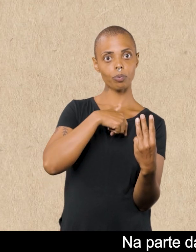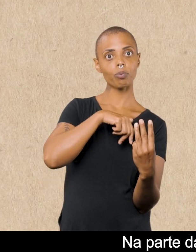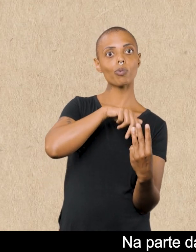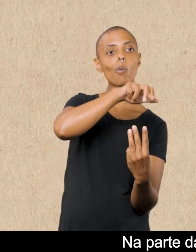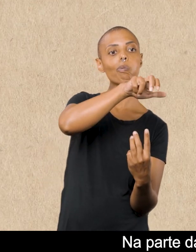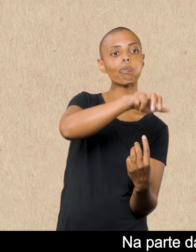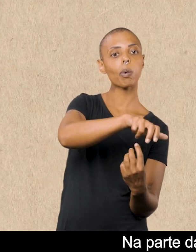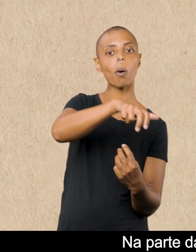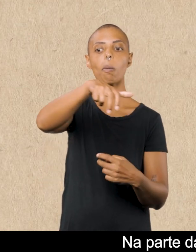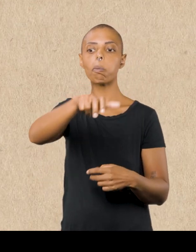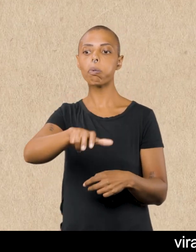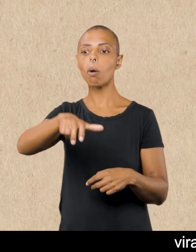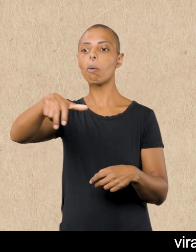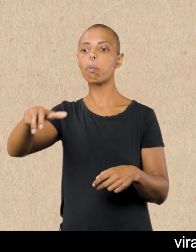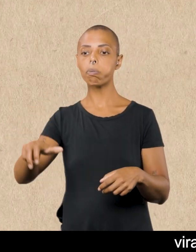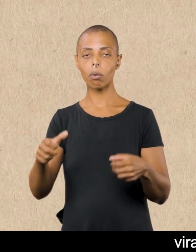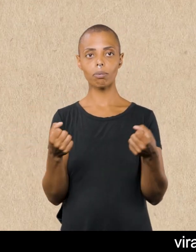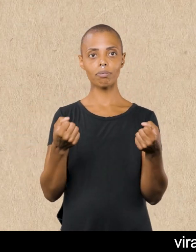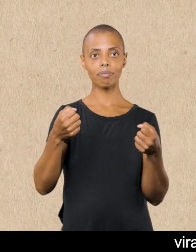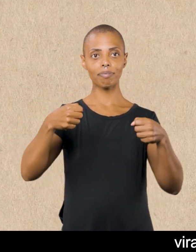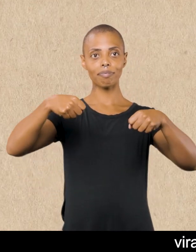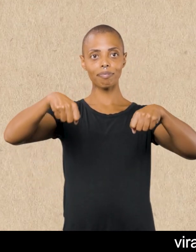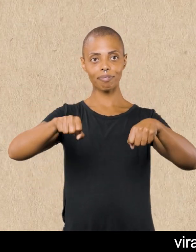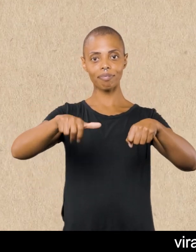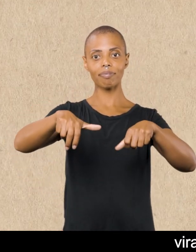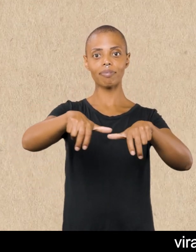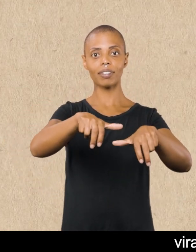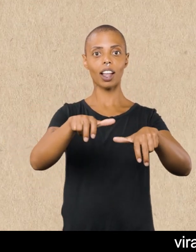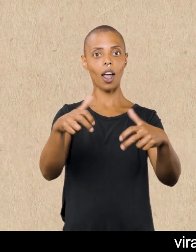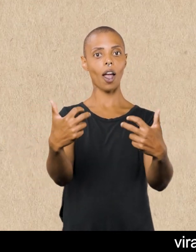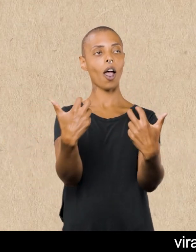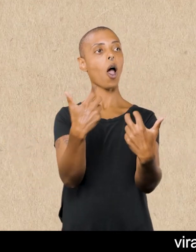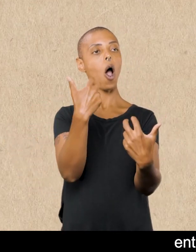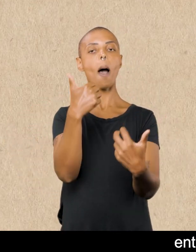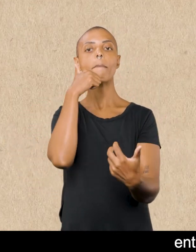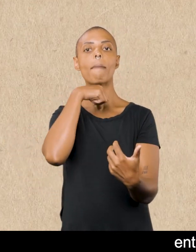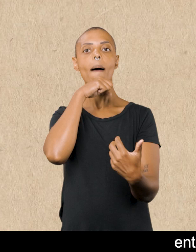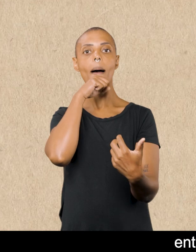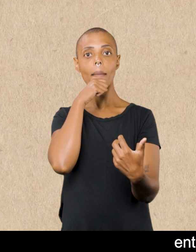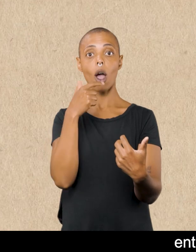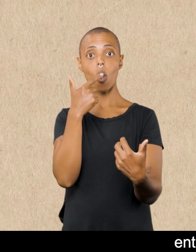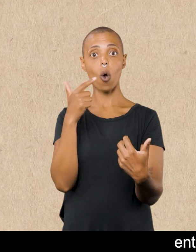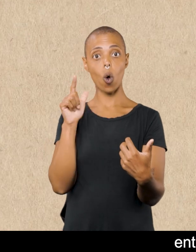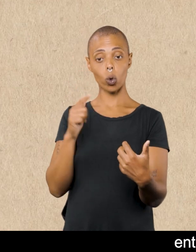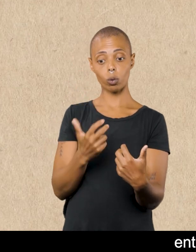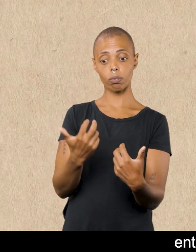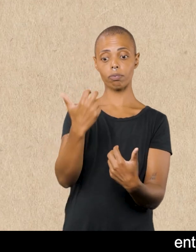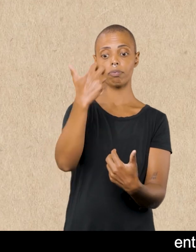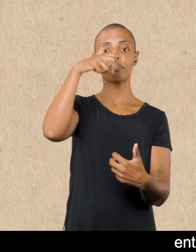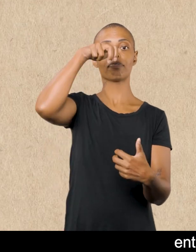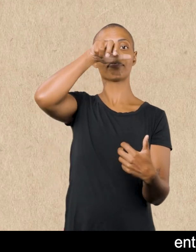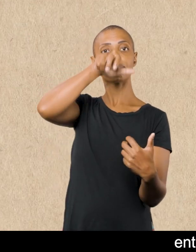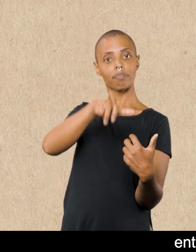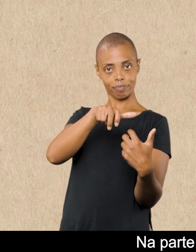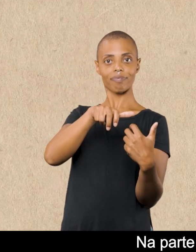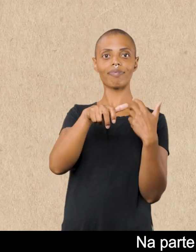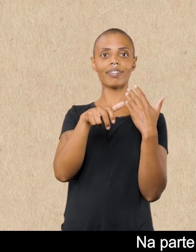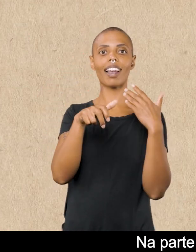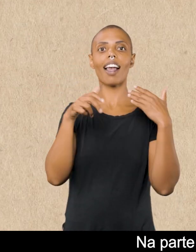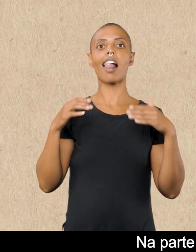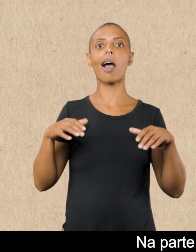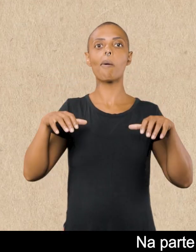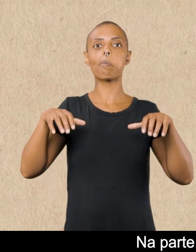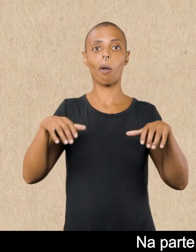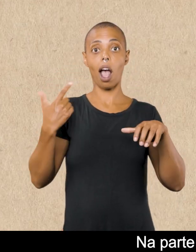parte da frente estão três deles, um sobre cada paralamas do quadriciclo, virados para a mãe, e outro sobre o